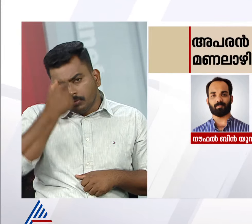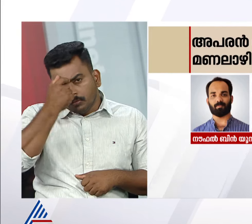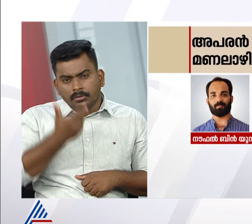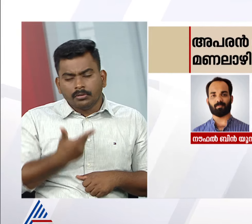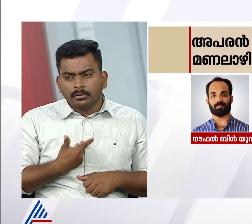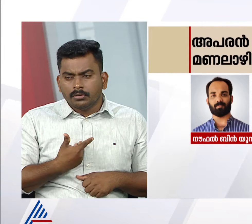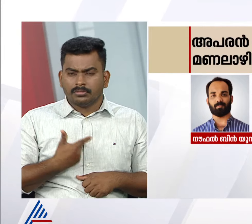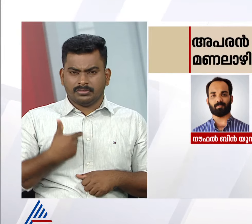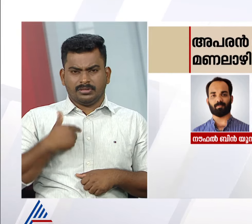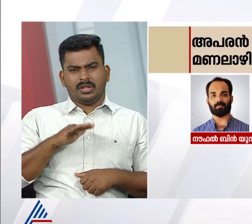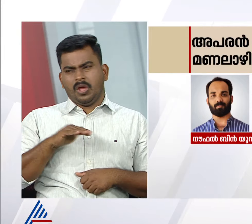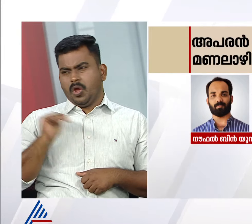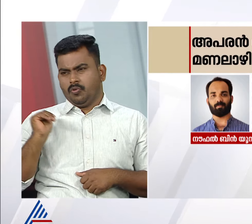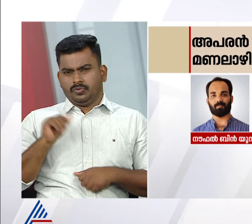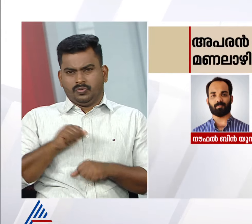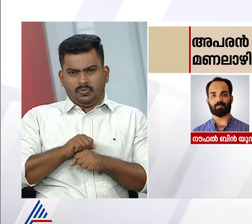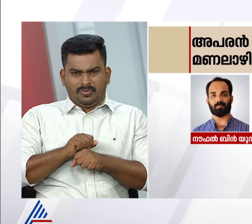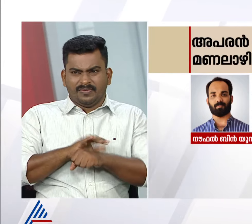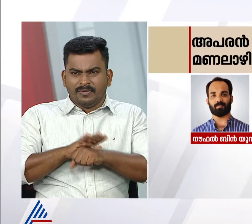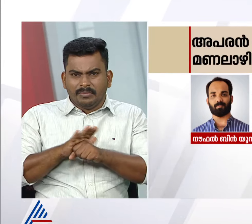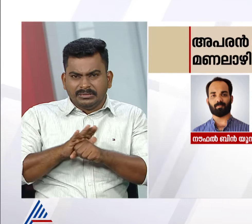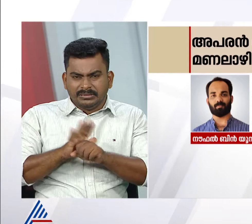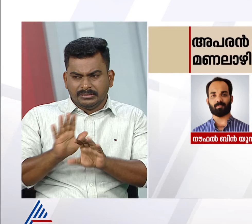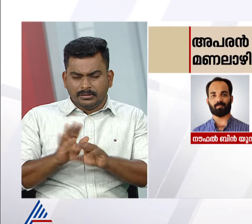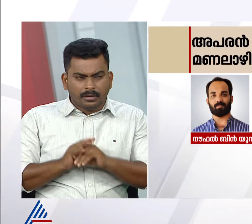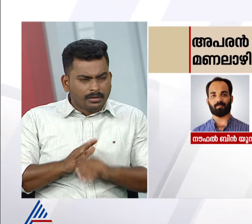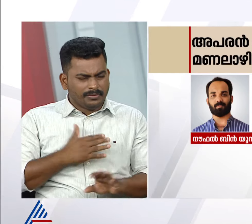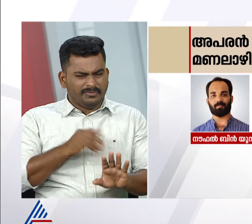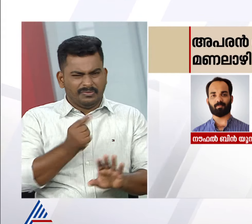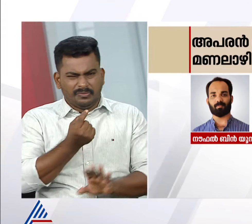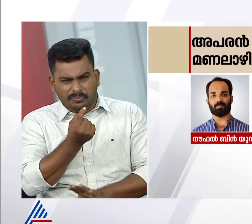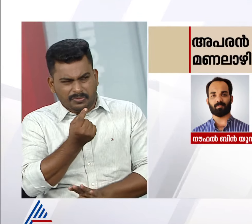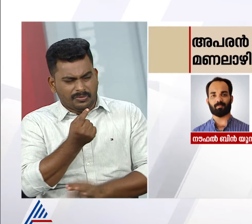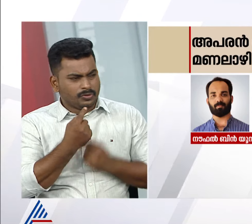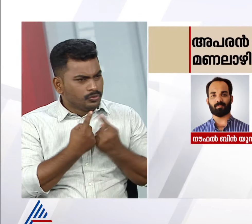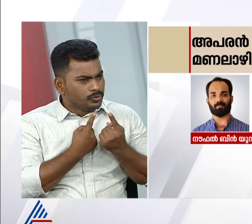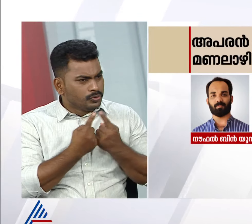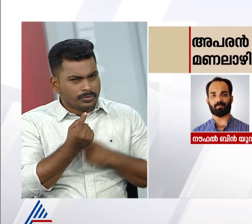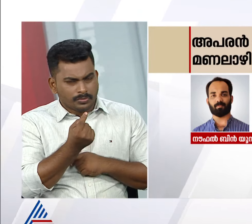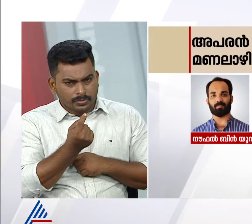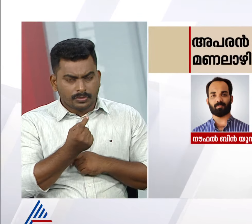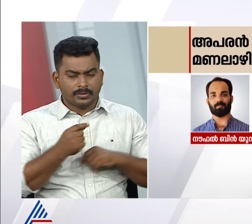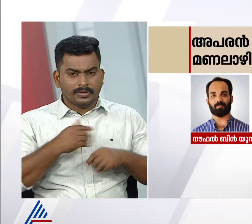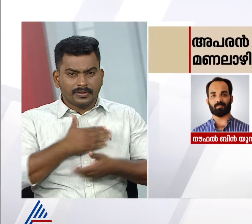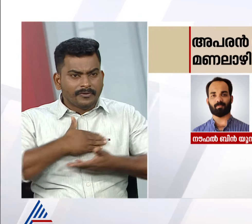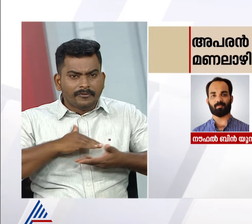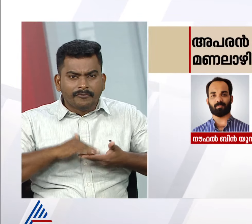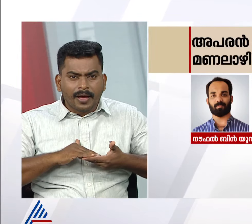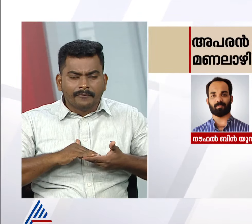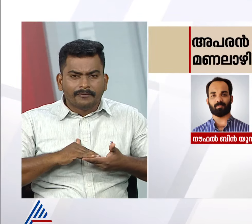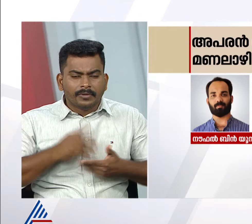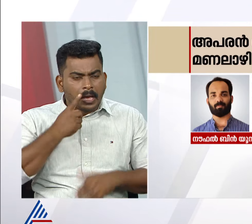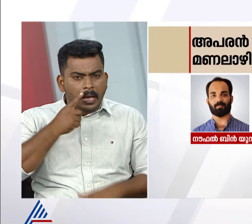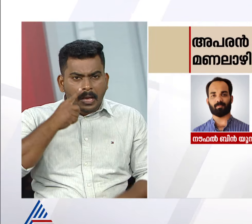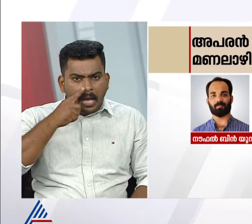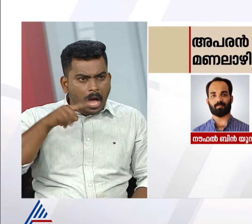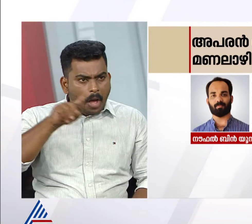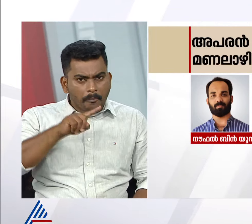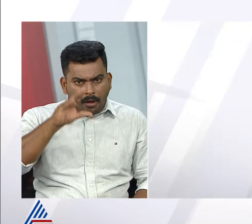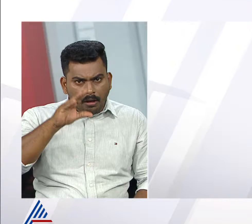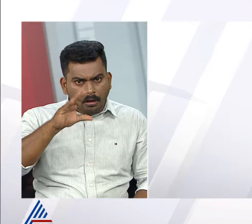ഒറ്റൊരു കാര്യം കൂടെ, നിങ്ങള് പിന്നെ അത് ഭാര്യയും വീട്ടിലൊന്നും പറട്ടില്ലായിരുന്നോ? ഭാര്യയുടെ അമ്മയോടൊന്നും പറട്ടില്ലായിരുന്നു ഇങ്ങനെ